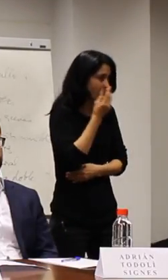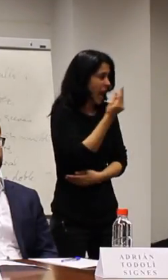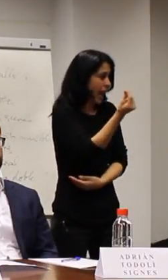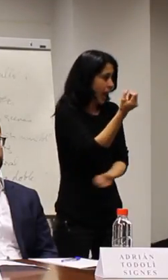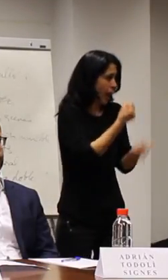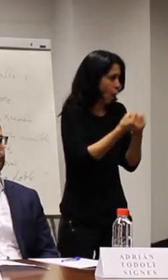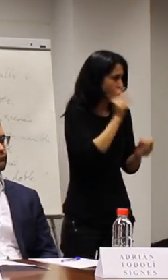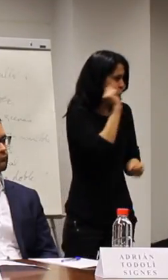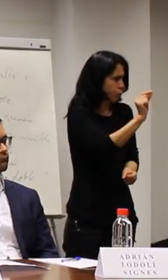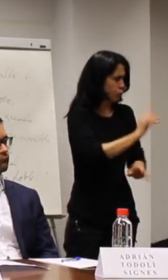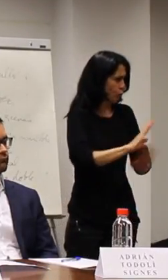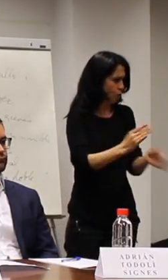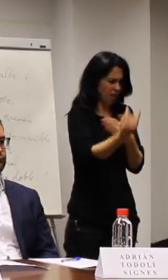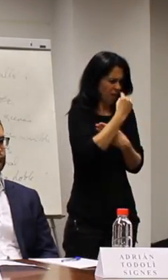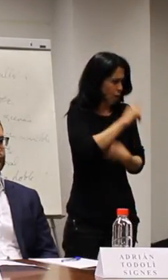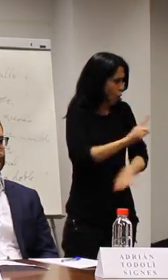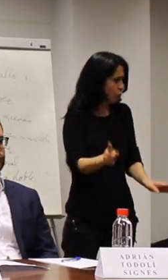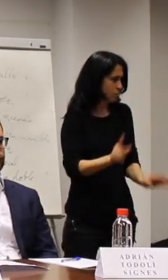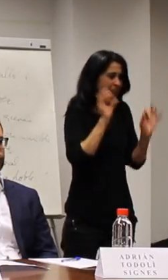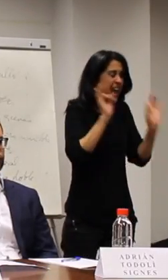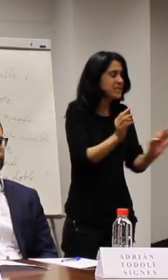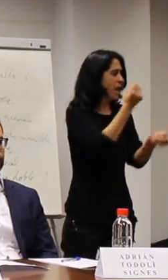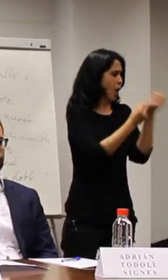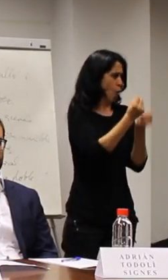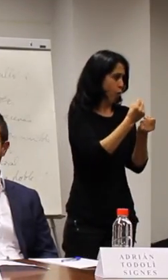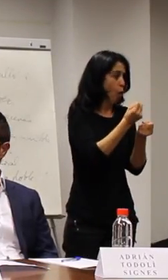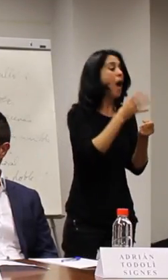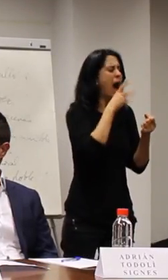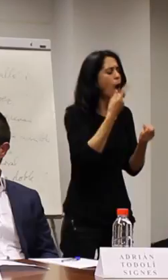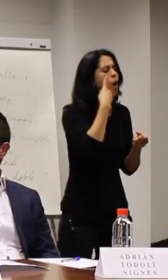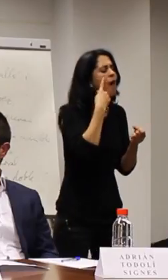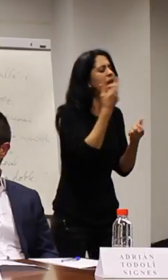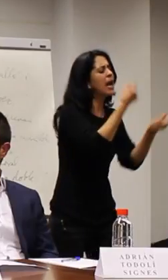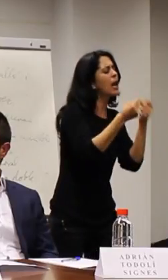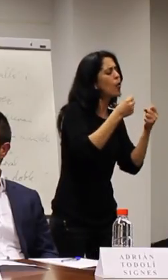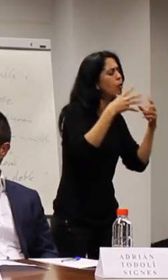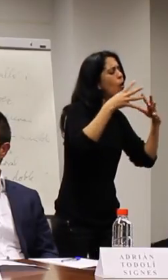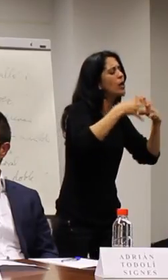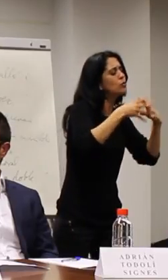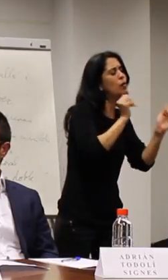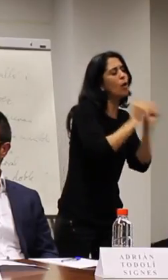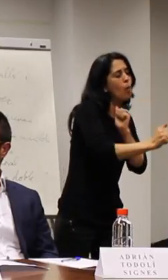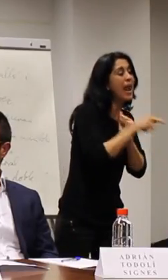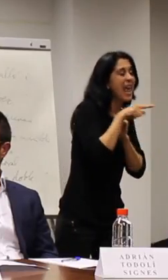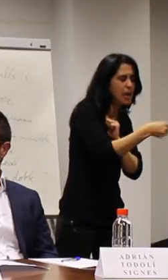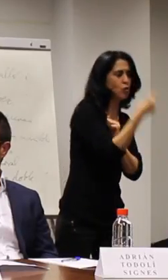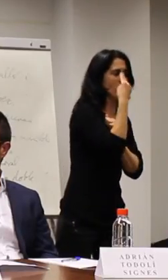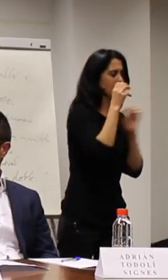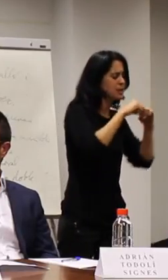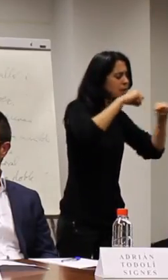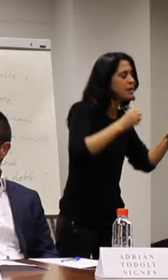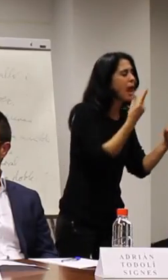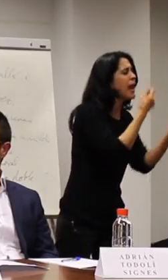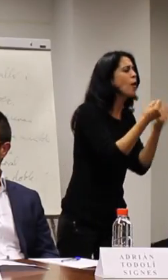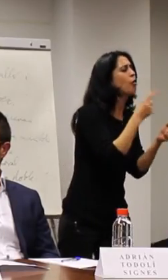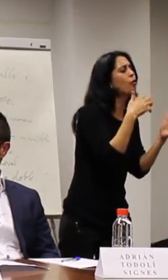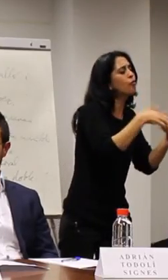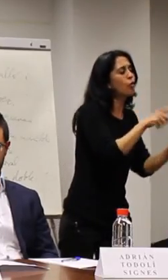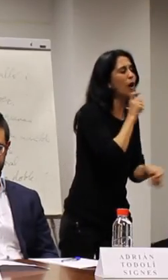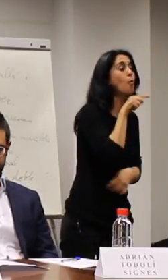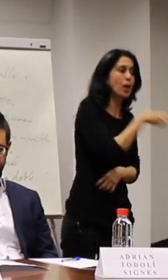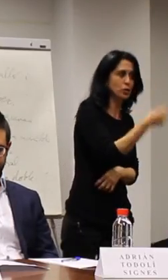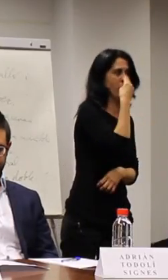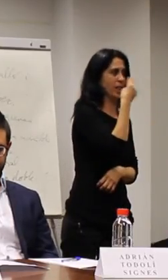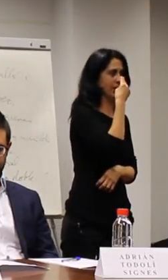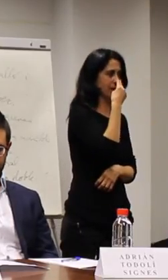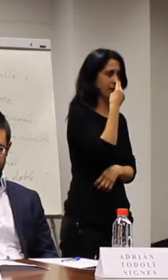nos engañemos. Y a partir de ahí lo que vamos a ver es ese negocio, cómo se estructura. Eso es lo que nos interesa, cómo está funcionando ese negocio y en